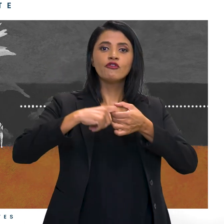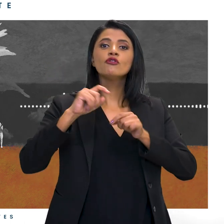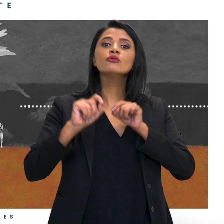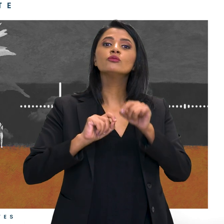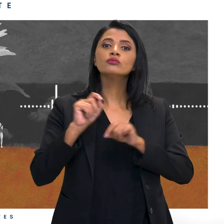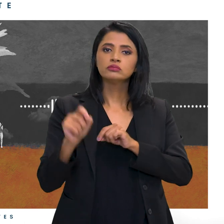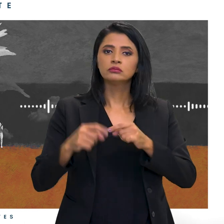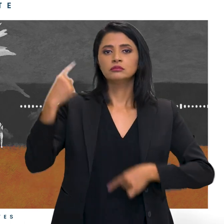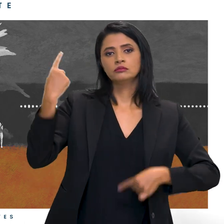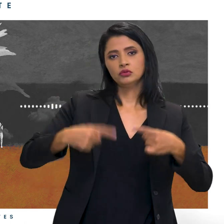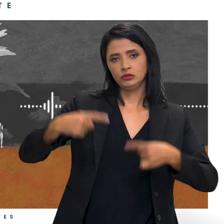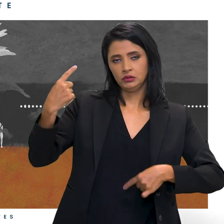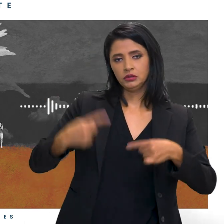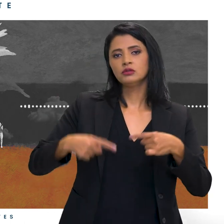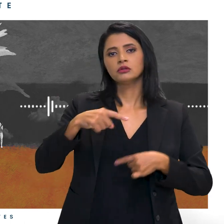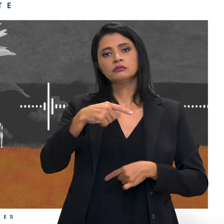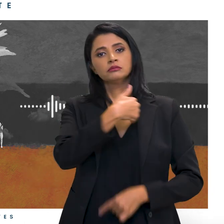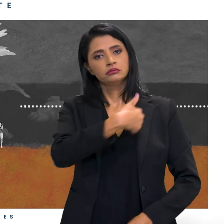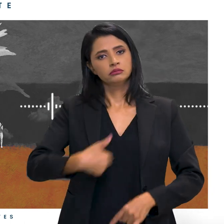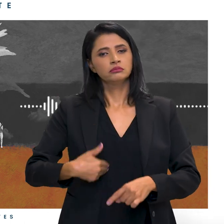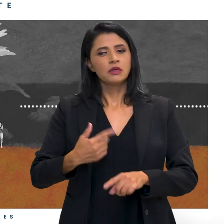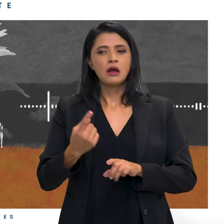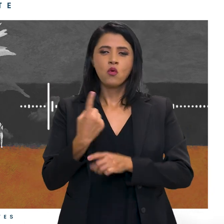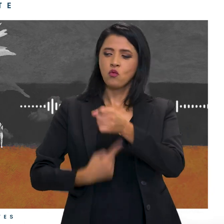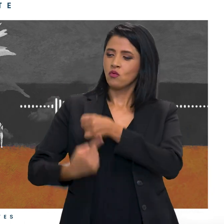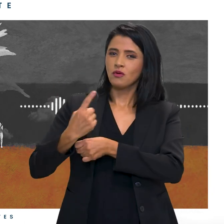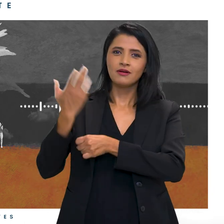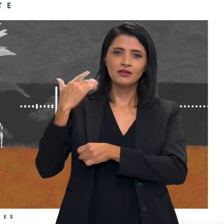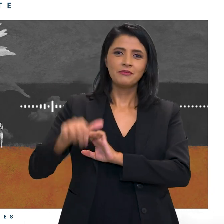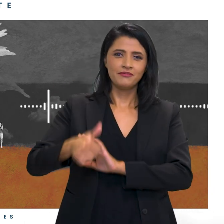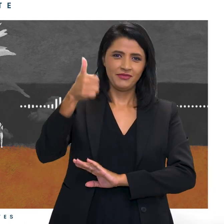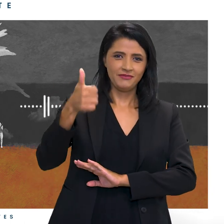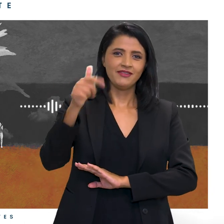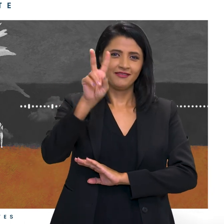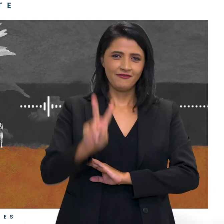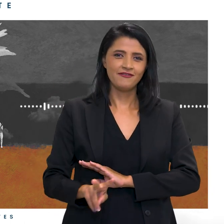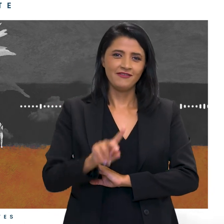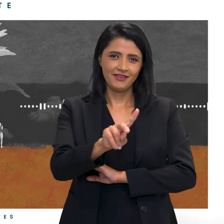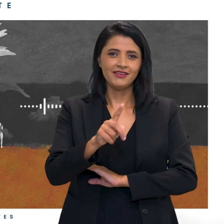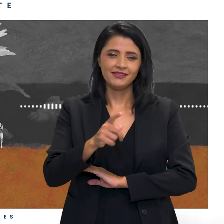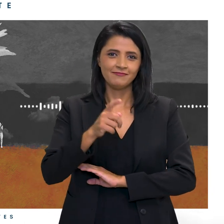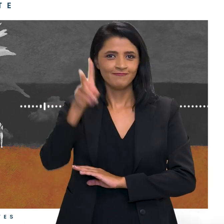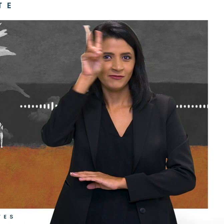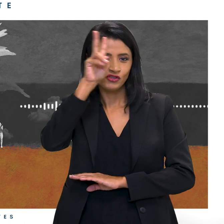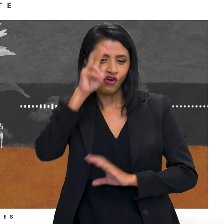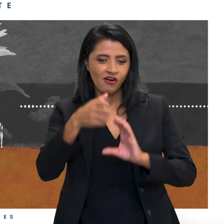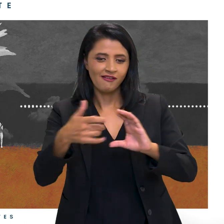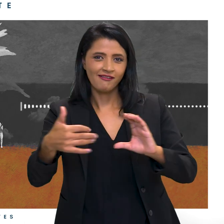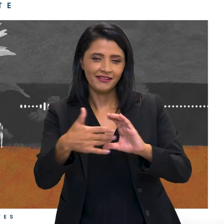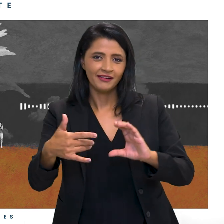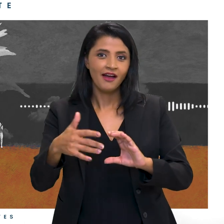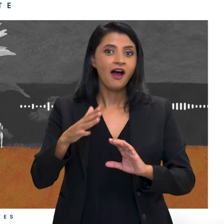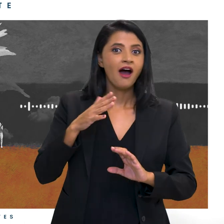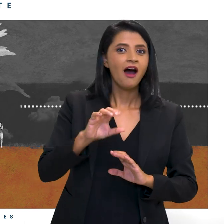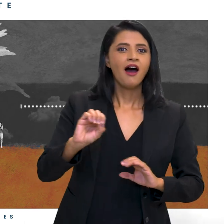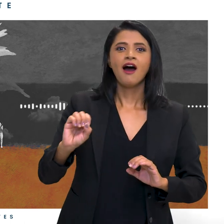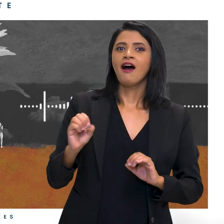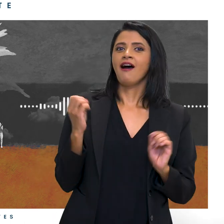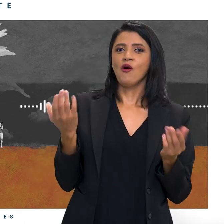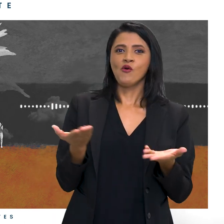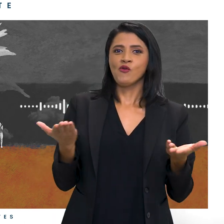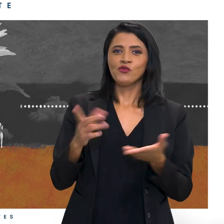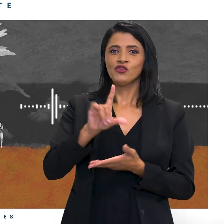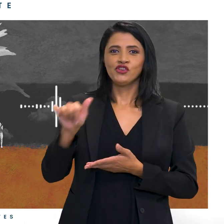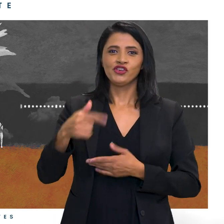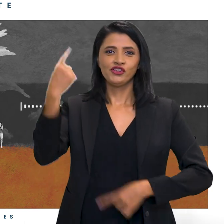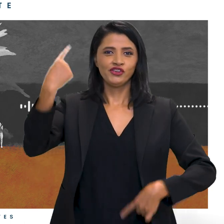Presente, retoma o cenário de políticas públicas que encontramos há um ano, na primeira temporada do Histórias Raras. Opa!